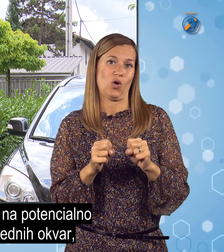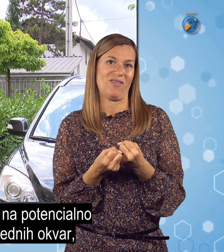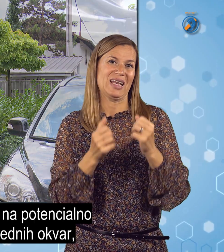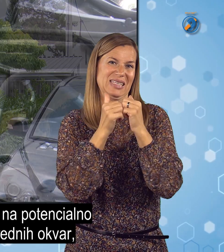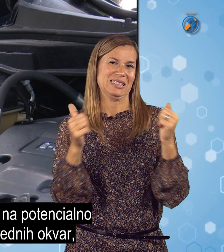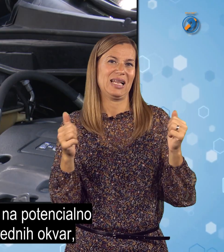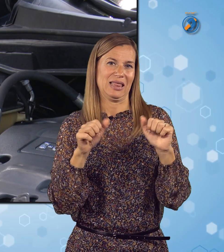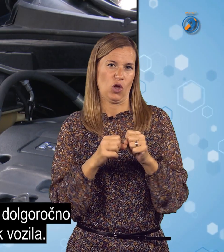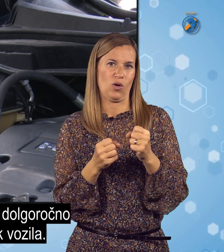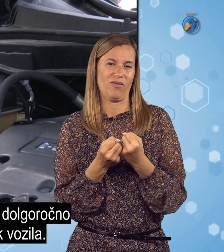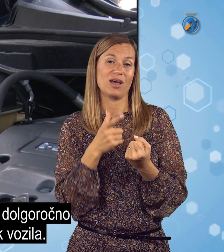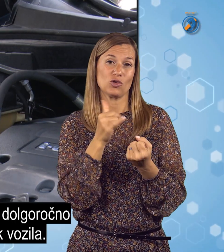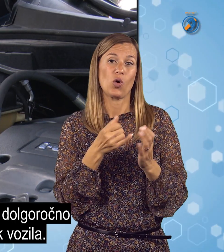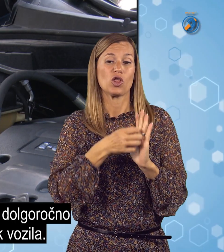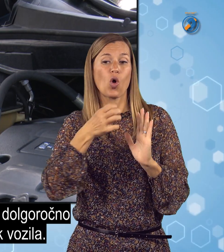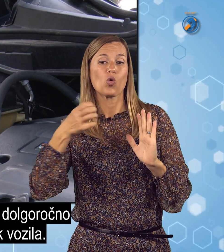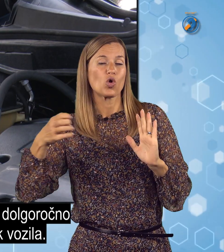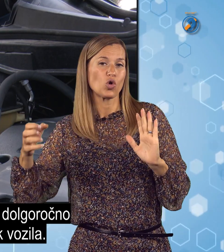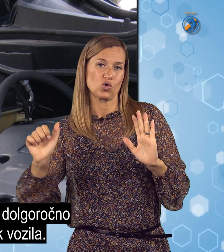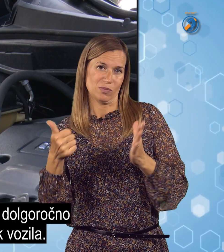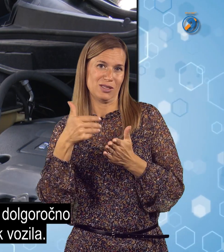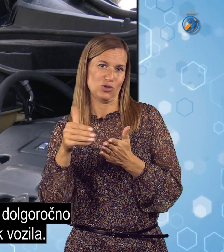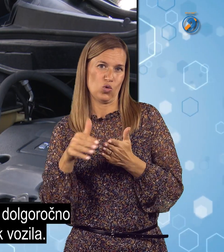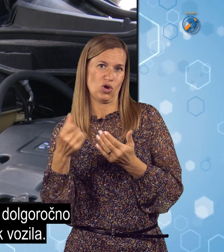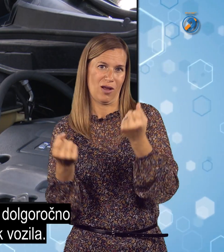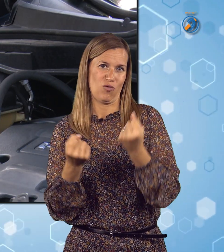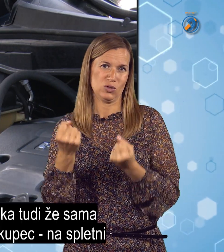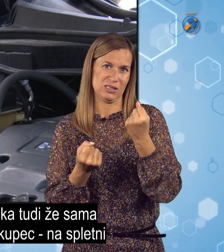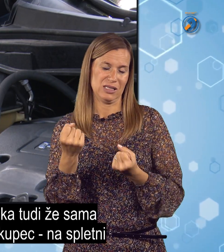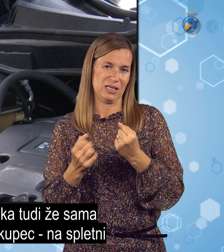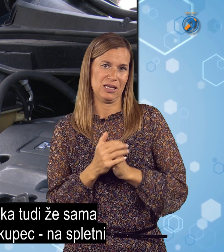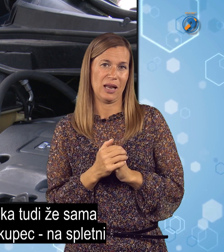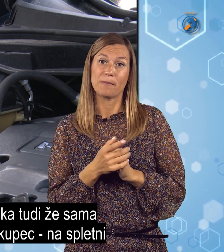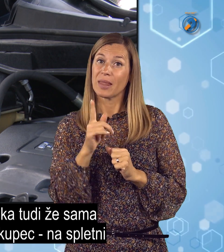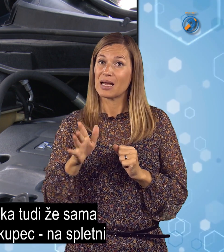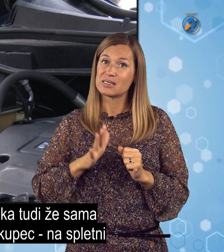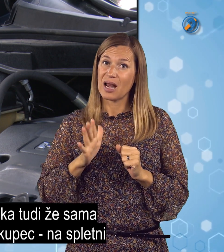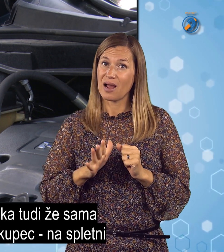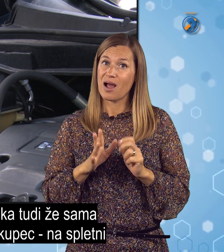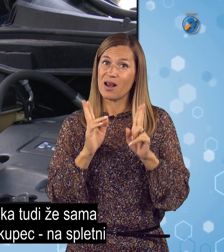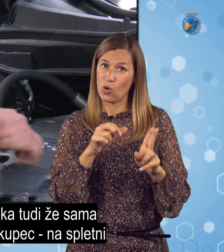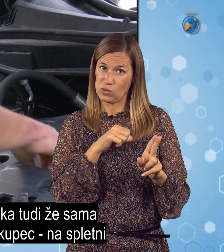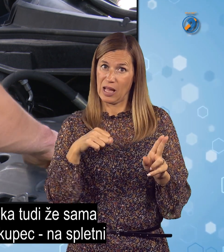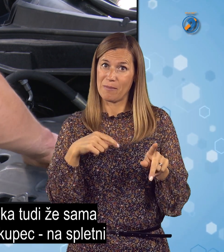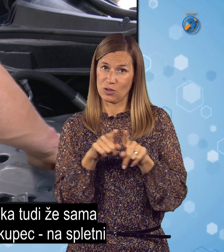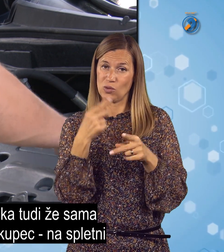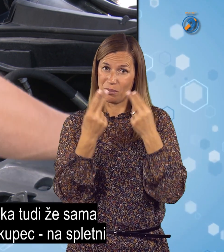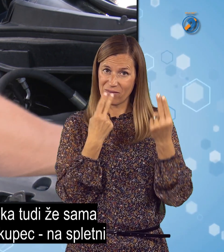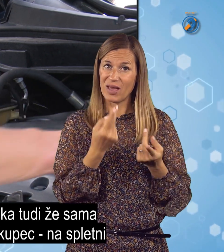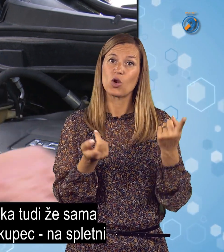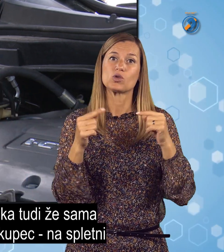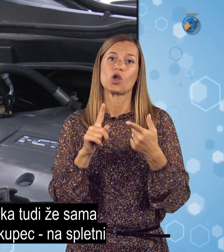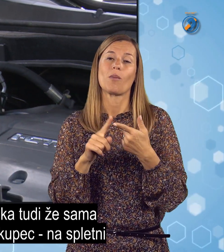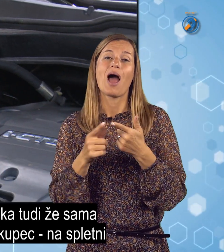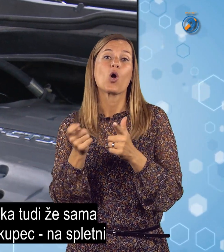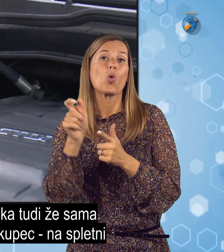možnost okvar izrednih, kar je spet dolgoročno strošek vozila. Kar lahko stranka tudi že sama preveri oziroma